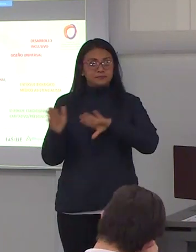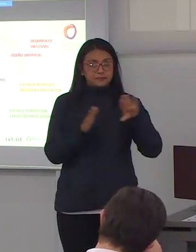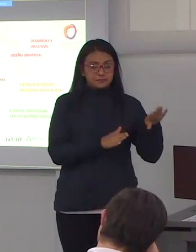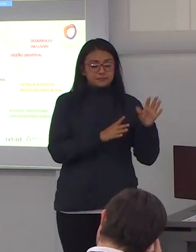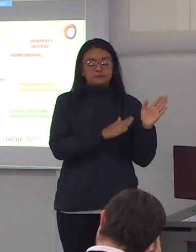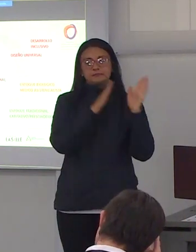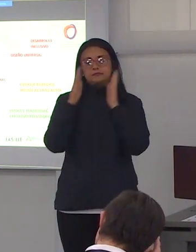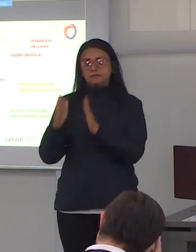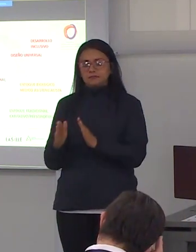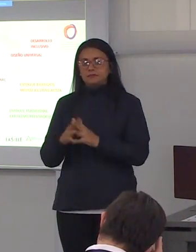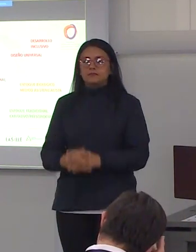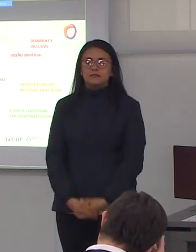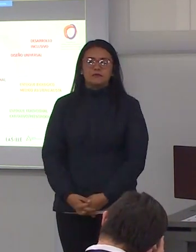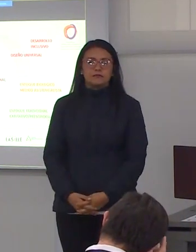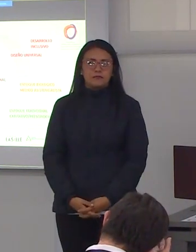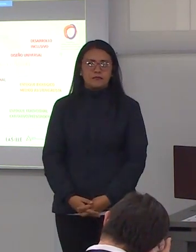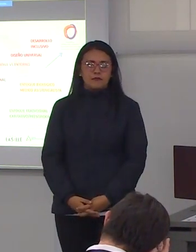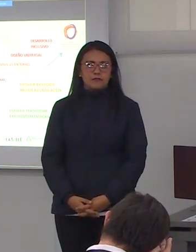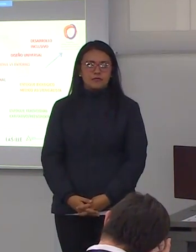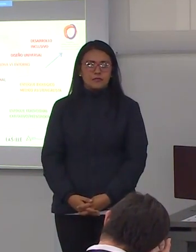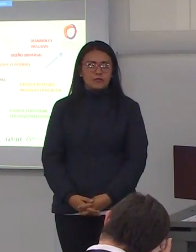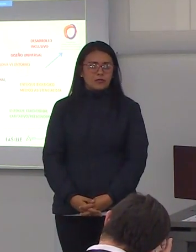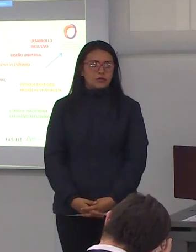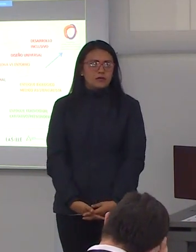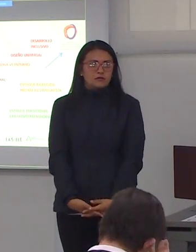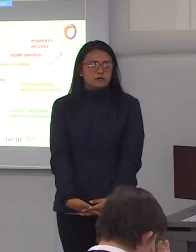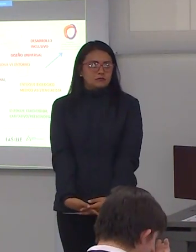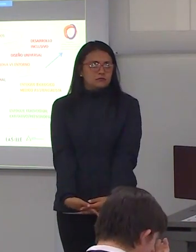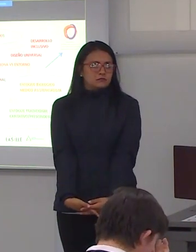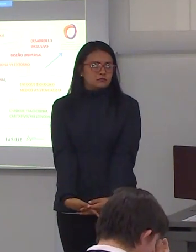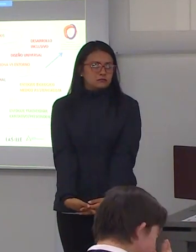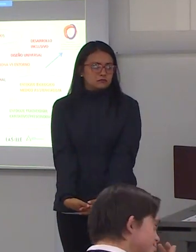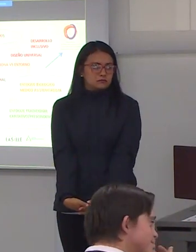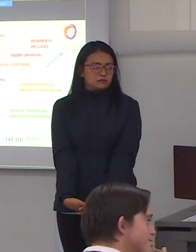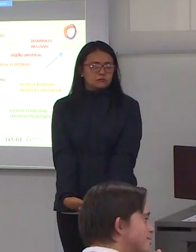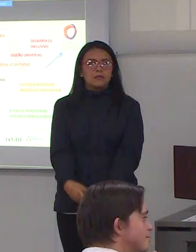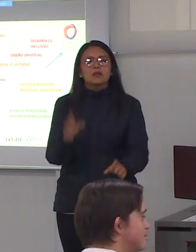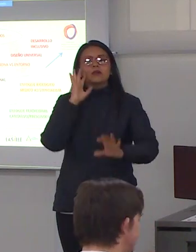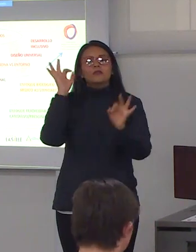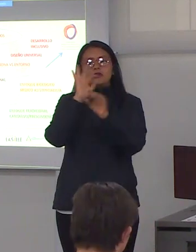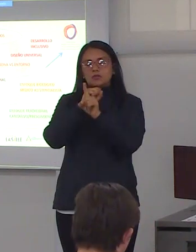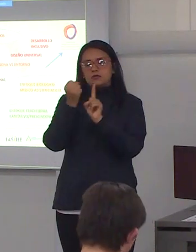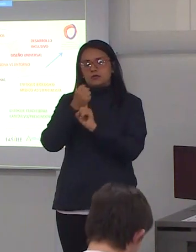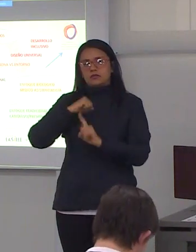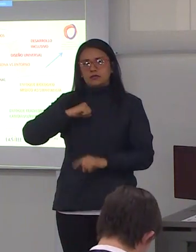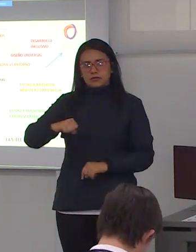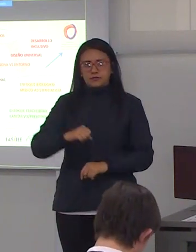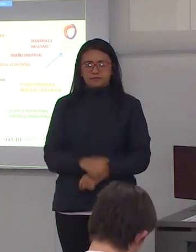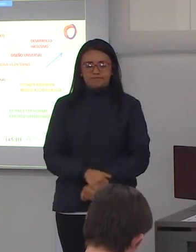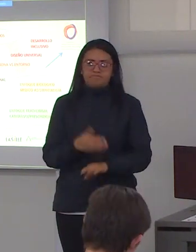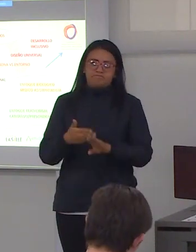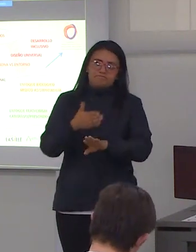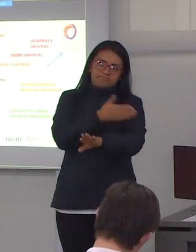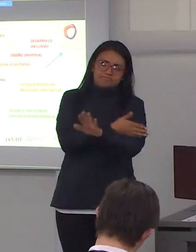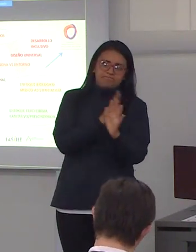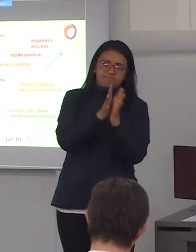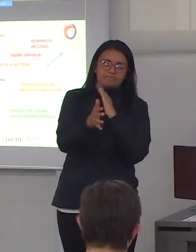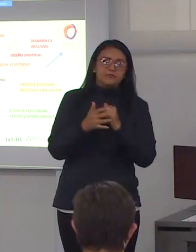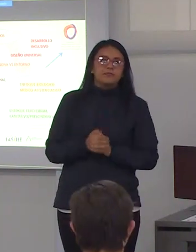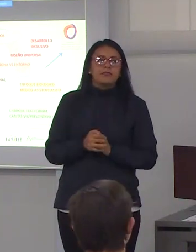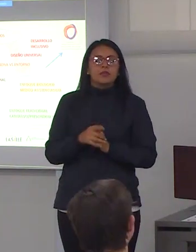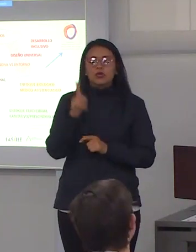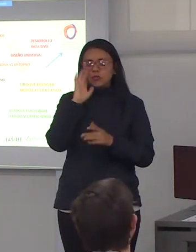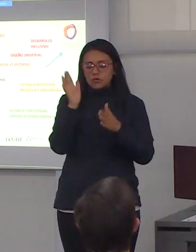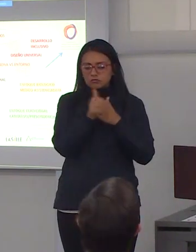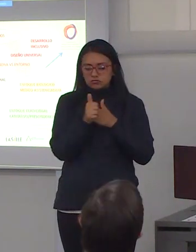al siguiente siguiente enfoque y es el enfoque social y de derechos como les decía la hoja